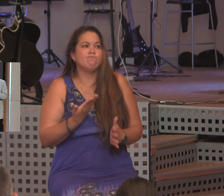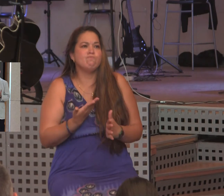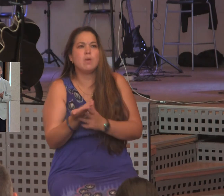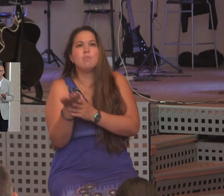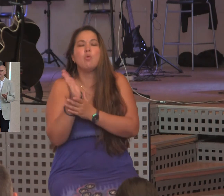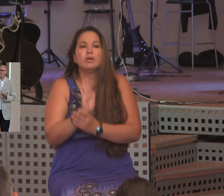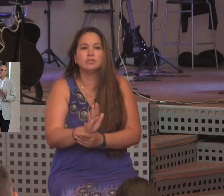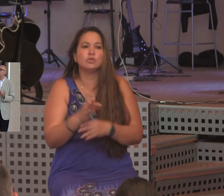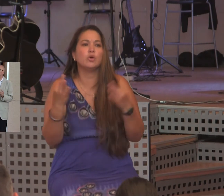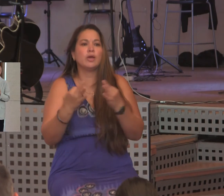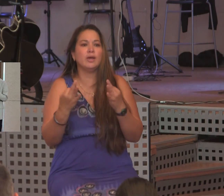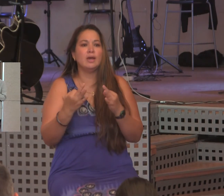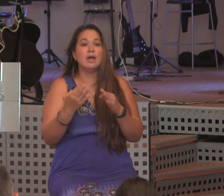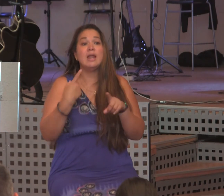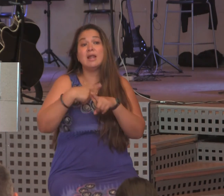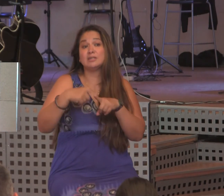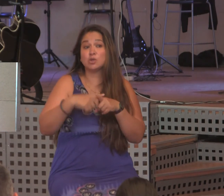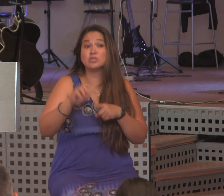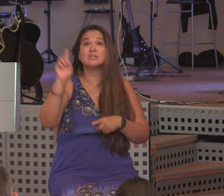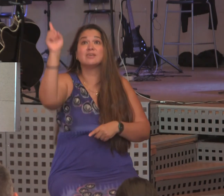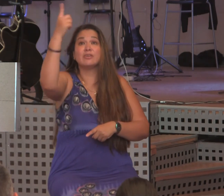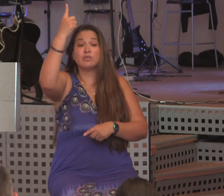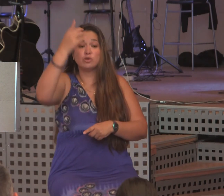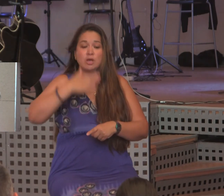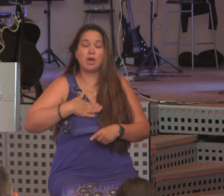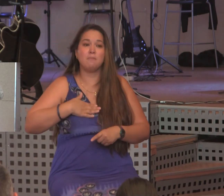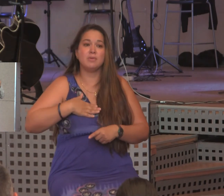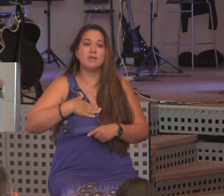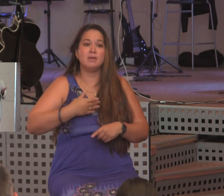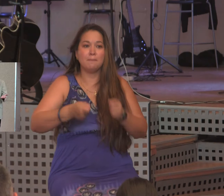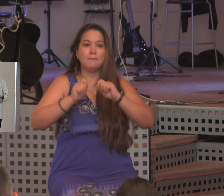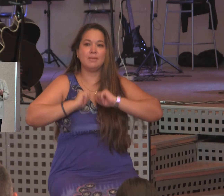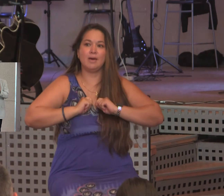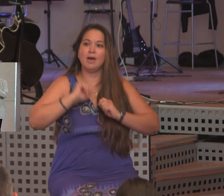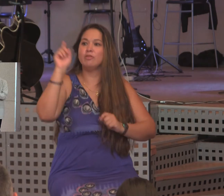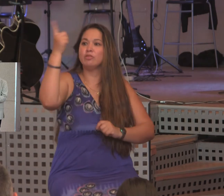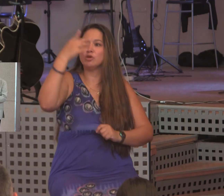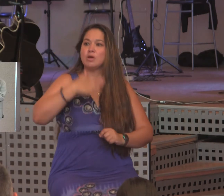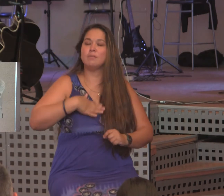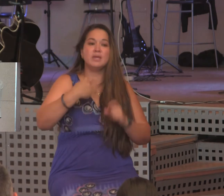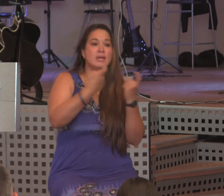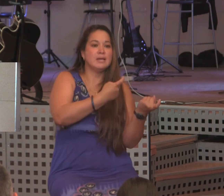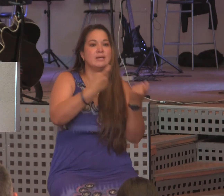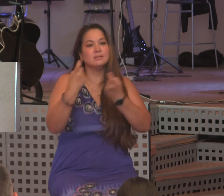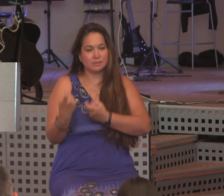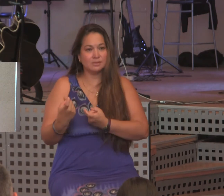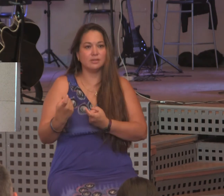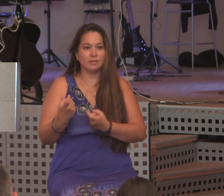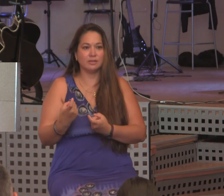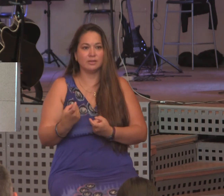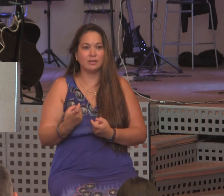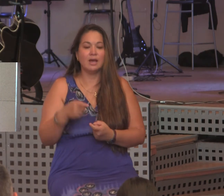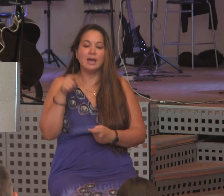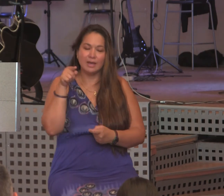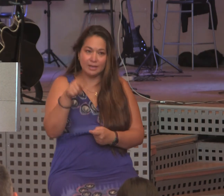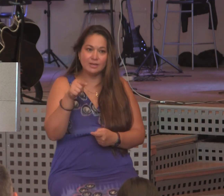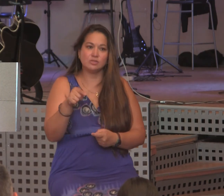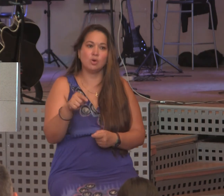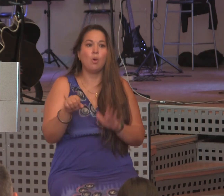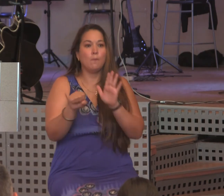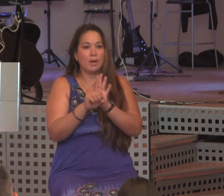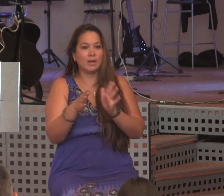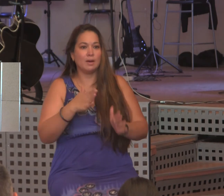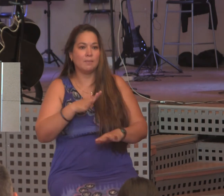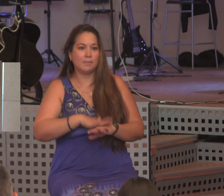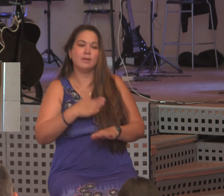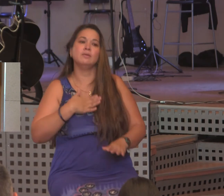Mis credenciales son que sé mucho más que todos vosotros y que conozco ciertos principios y ciertas cosas que ninguno tenéis idea de qué van. No